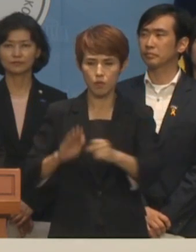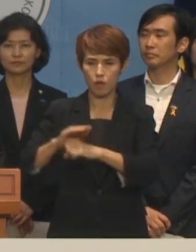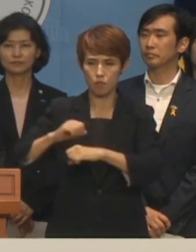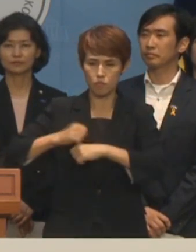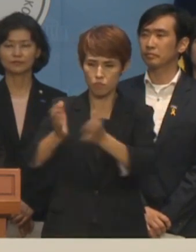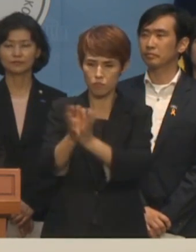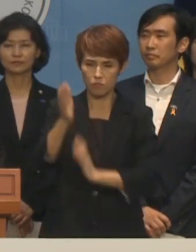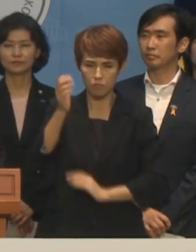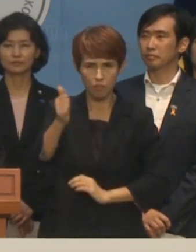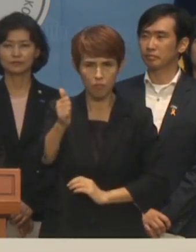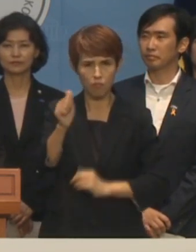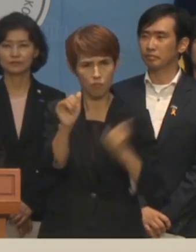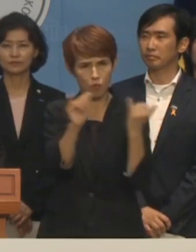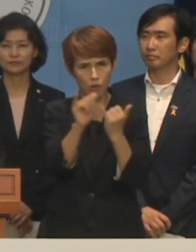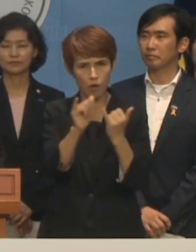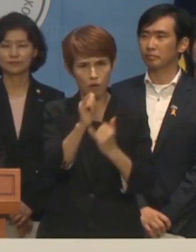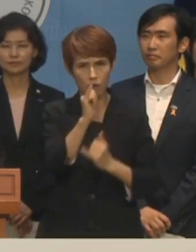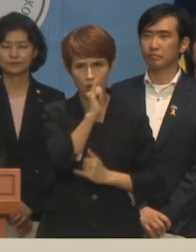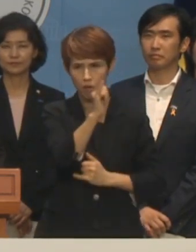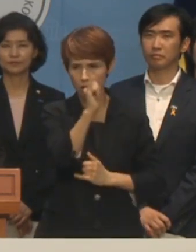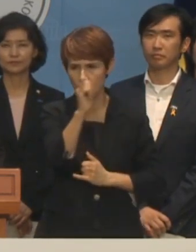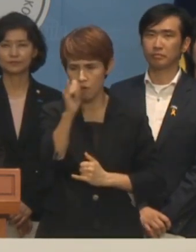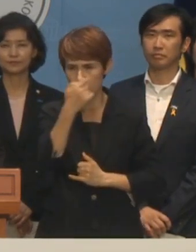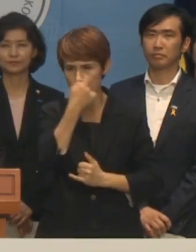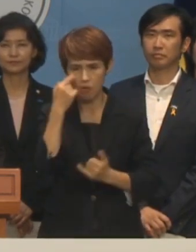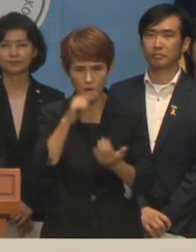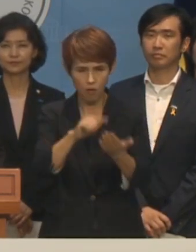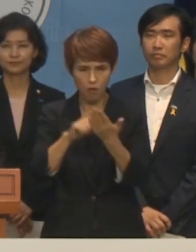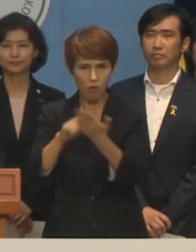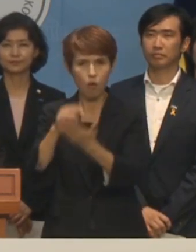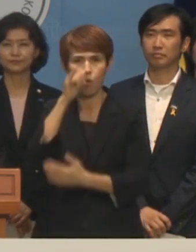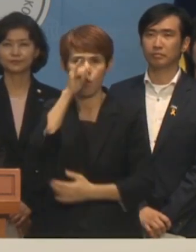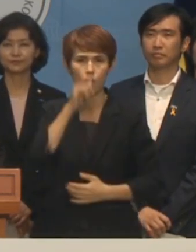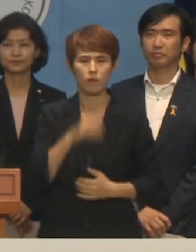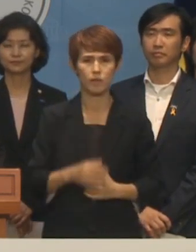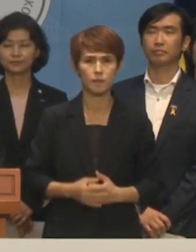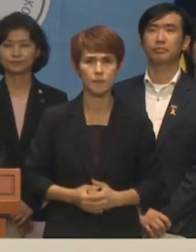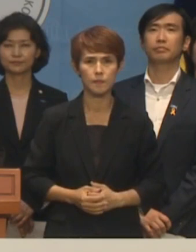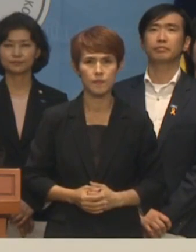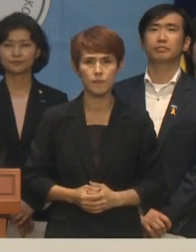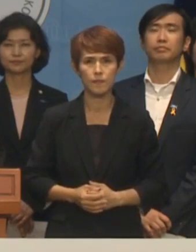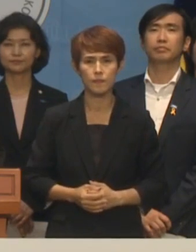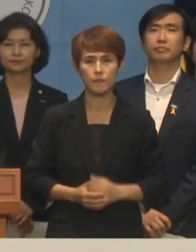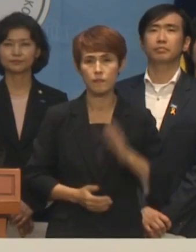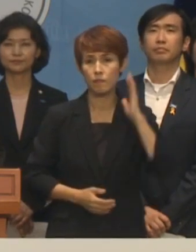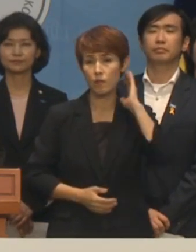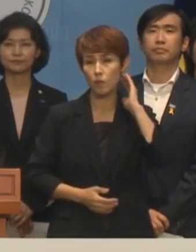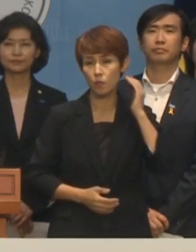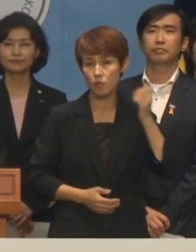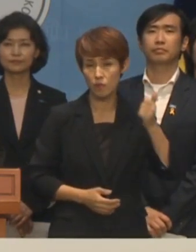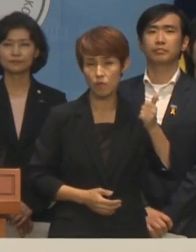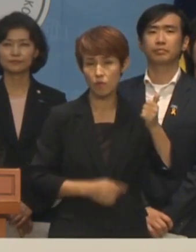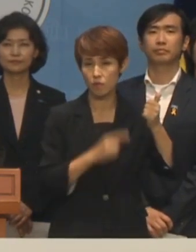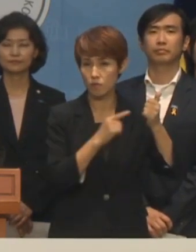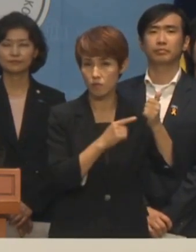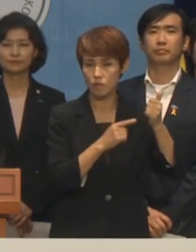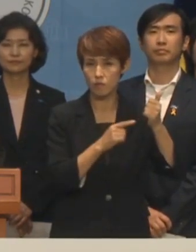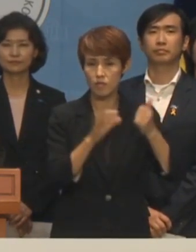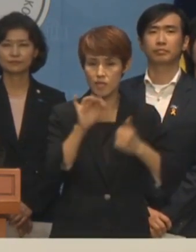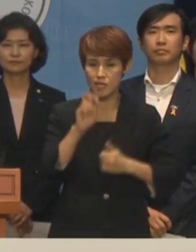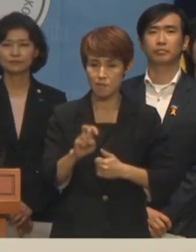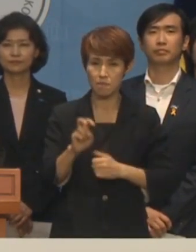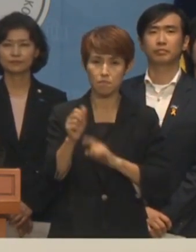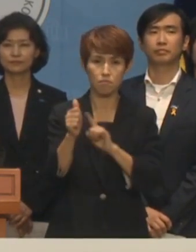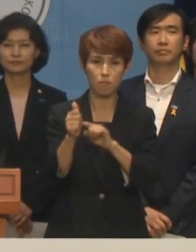통화 등 손에 꼽을 수 없을 정도로 많은 증거가 쏟아지고 있다. 심지어 대통령이 임성근